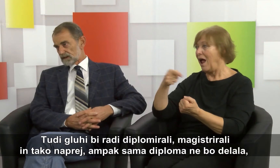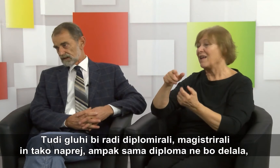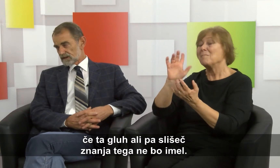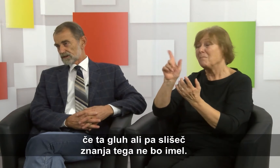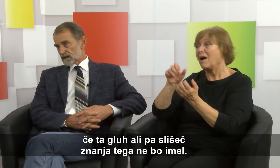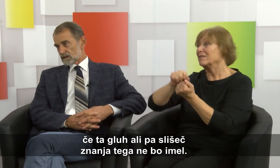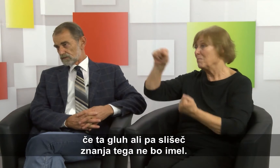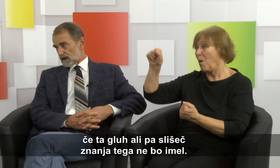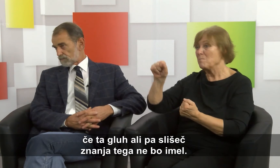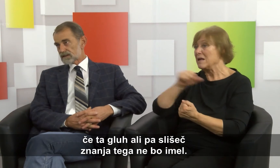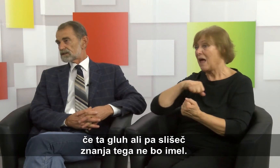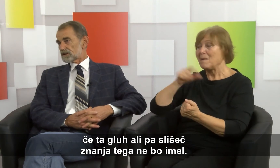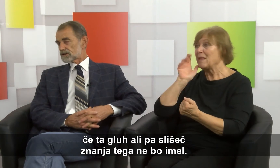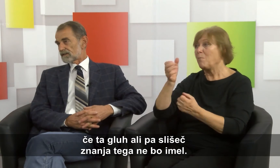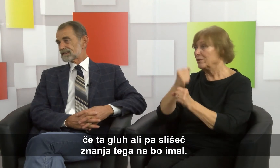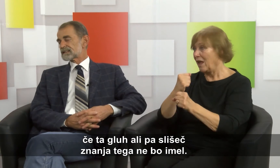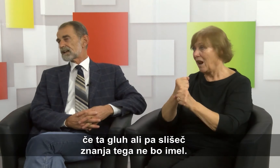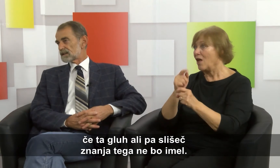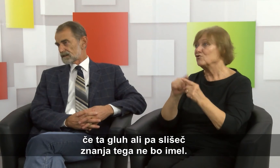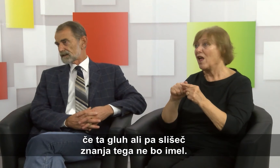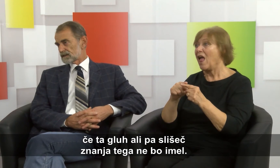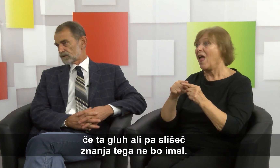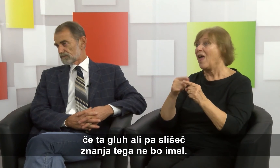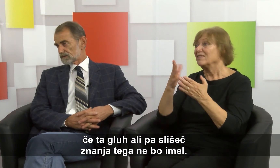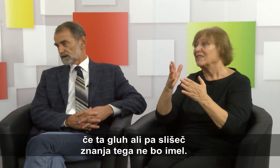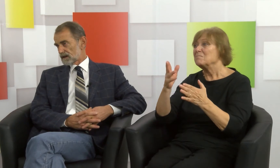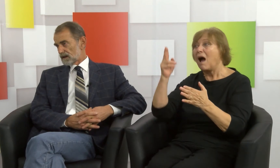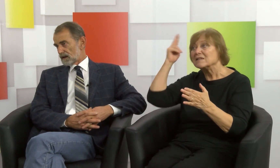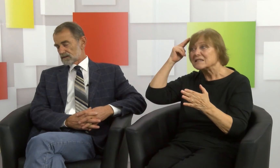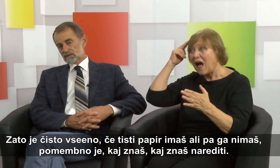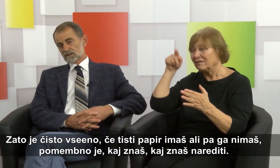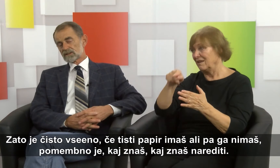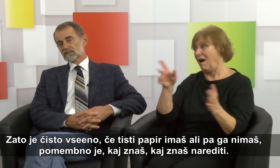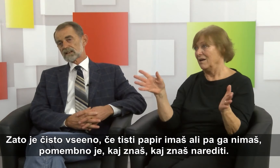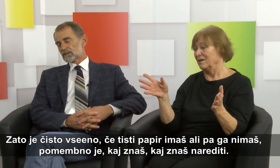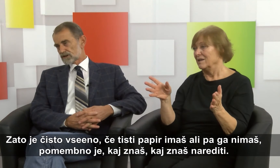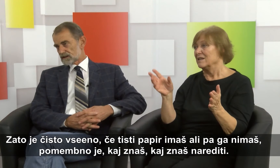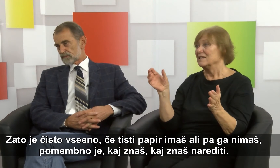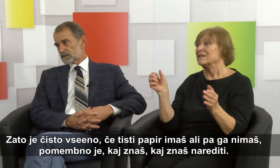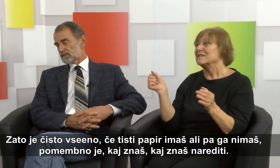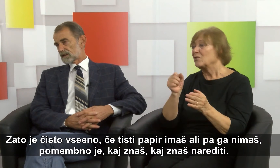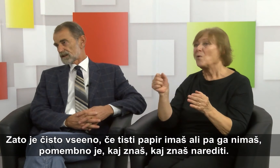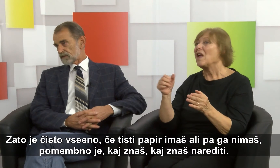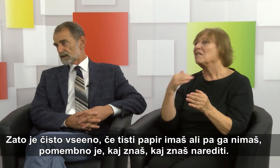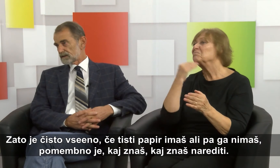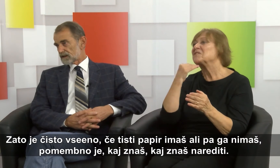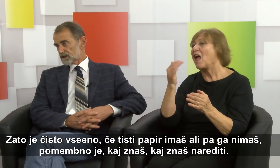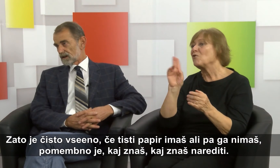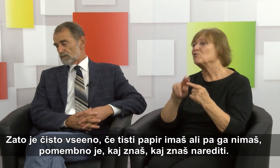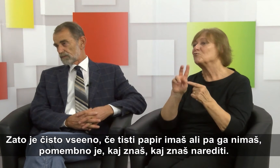delala, če ta gluh ali pa sliši človek znanja tega ne bo imel. Ne. Zato je čisto vseeno, če tist papir imaš ali pa ga nimaš, pomembno